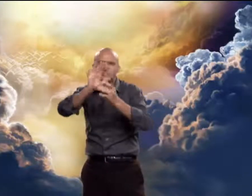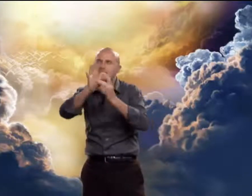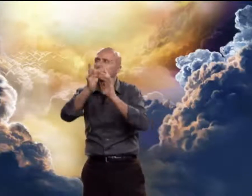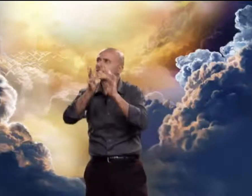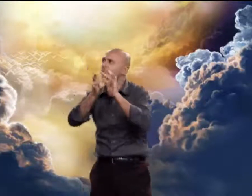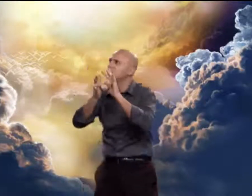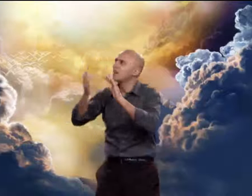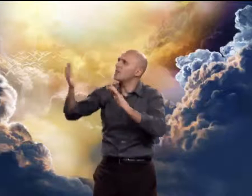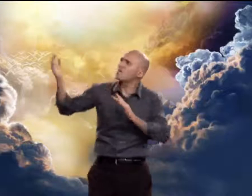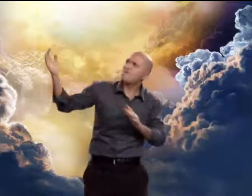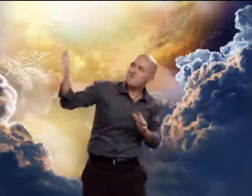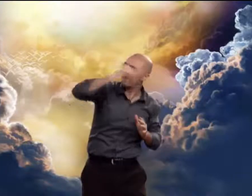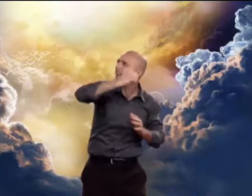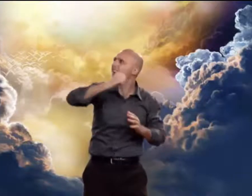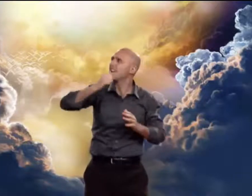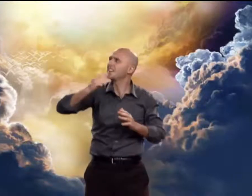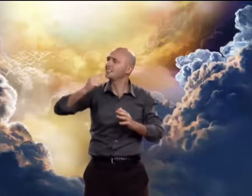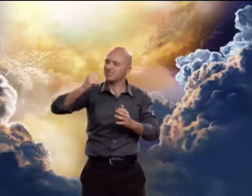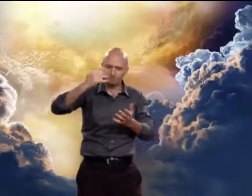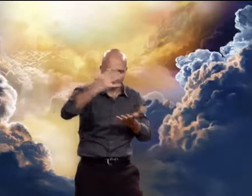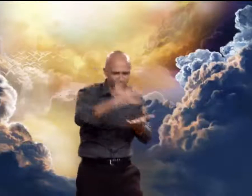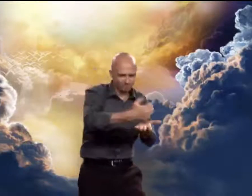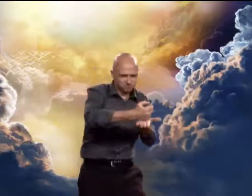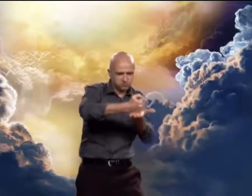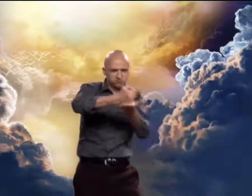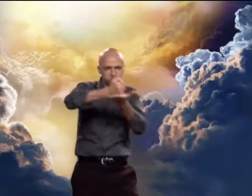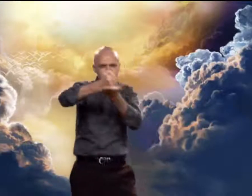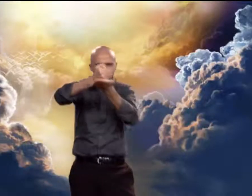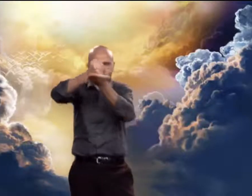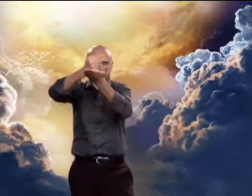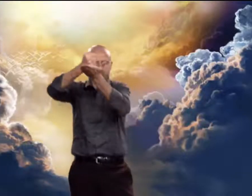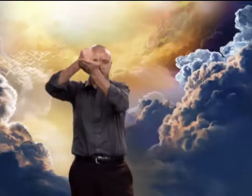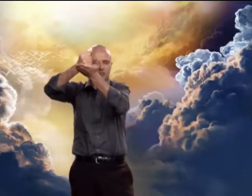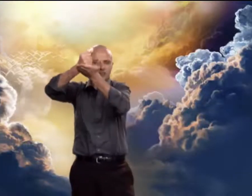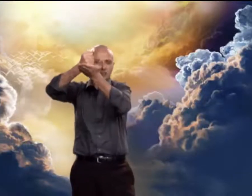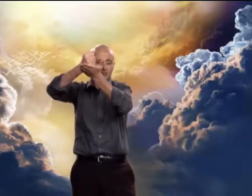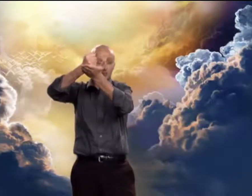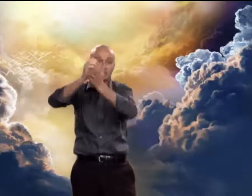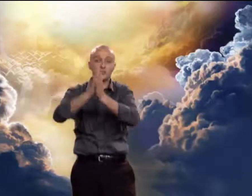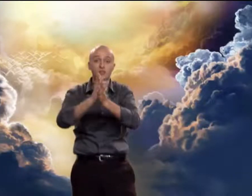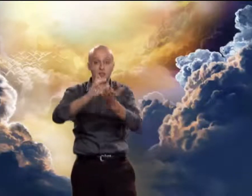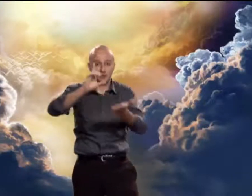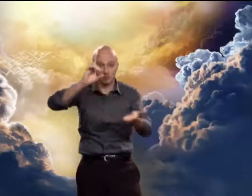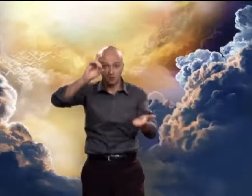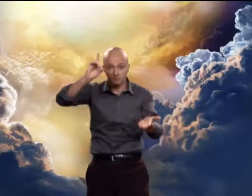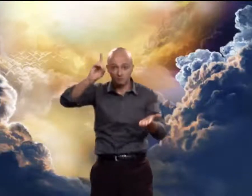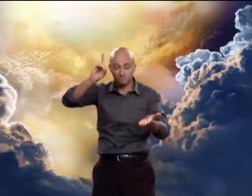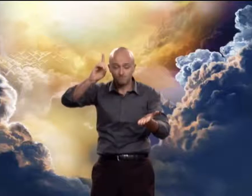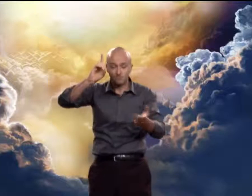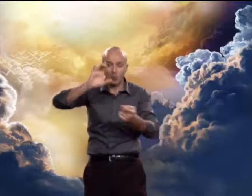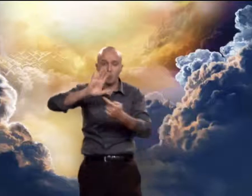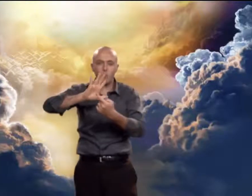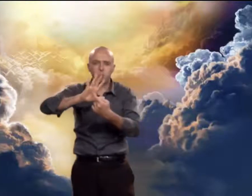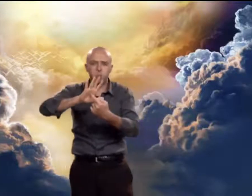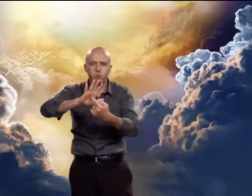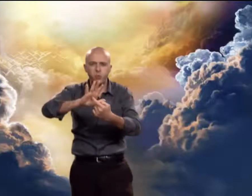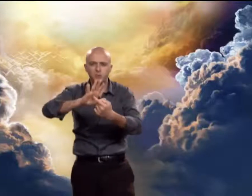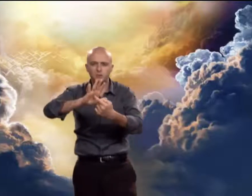Enoque, o sétimo na descendência daqueles que habitaram o Éden, declarou: "O Senhor vem com milhares de seus